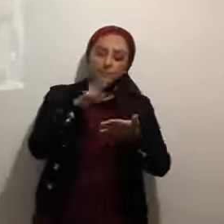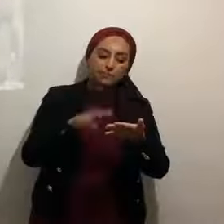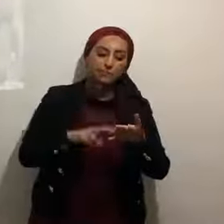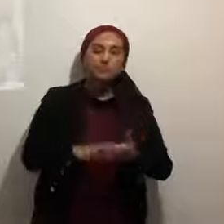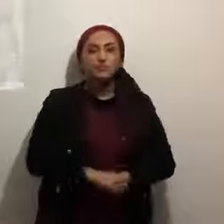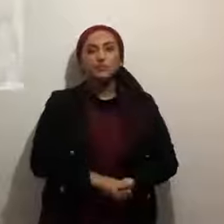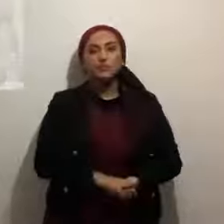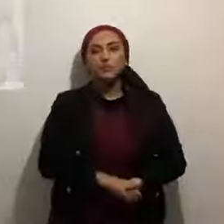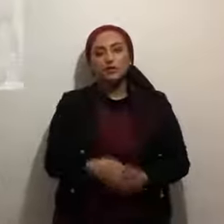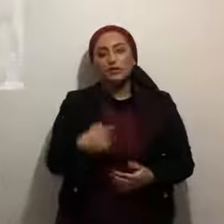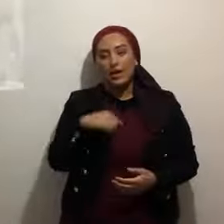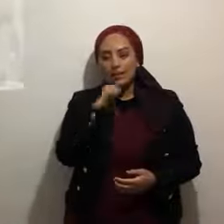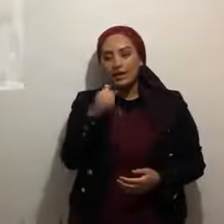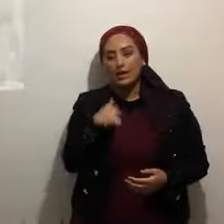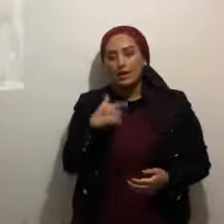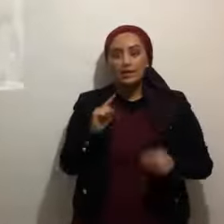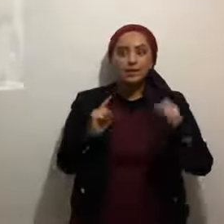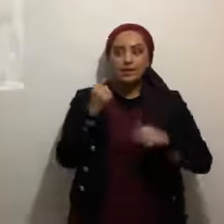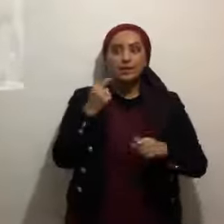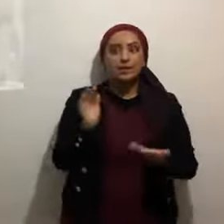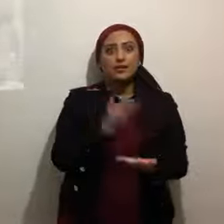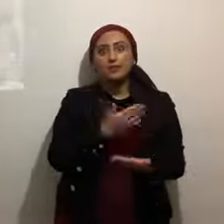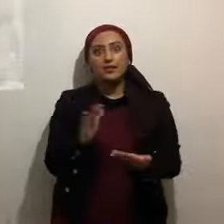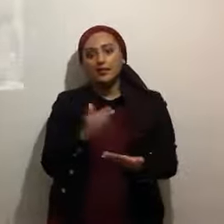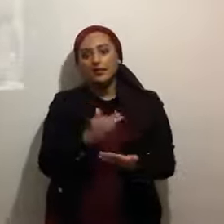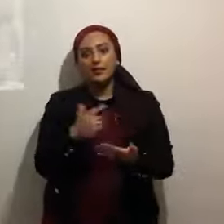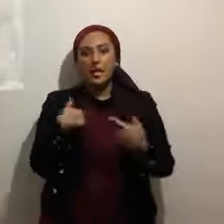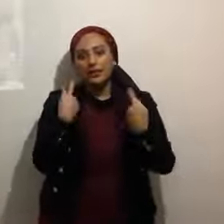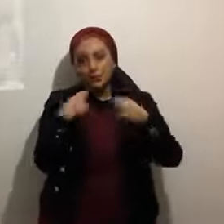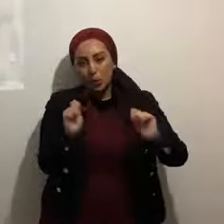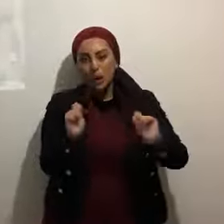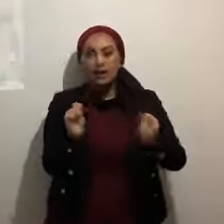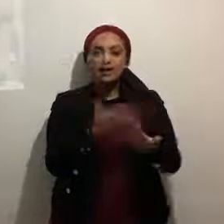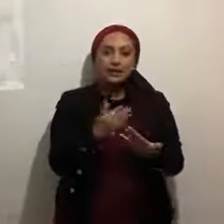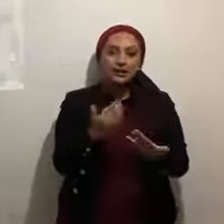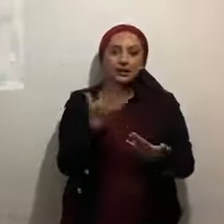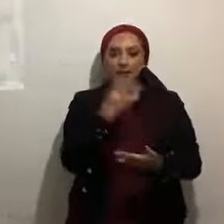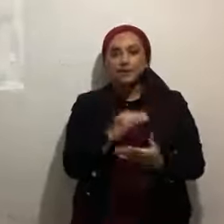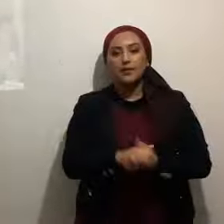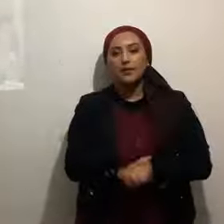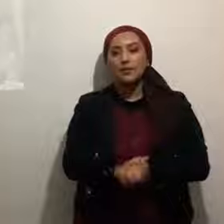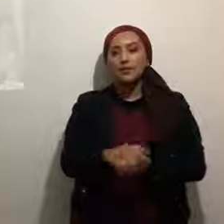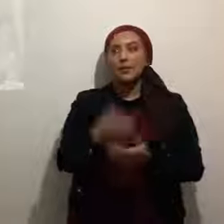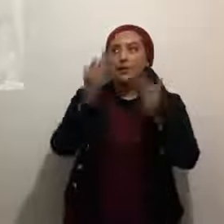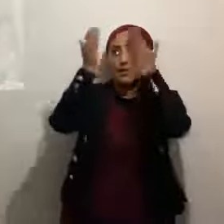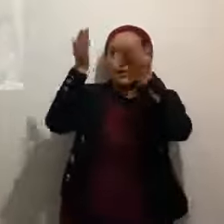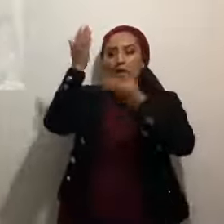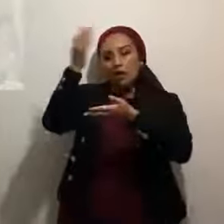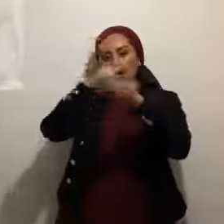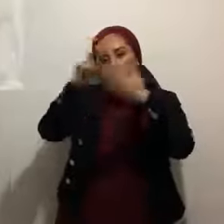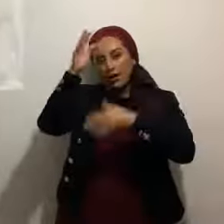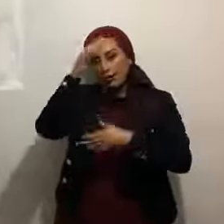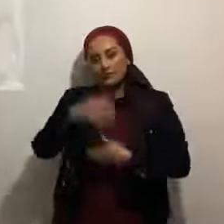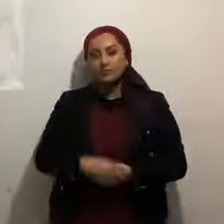Yo no canto muy bonito, pero hago la lucha por cantar. La cosa es cantarle al Eterno, para que tú me sigas